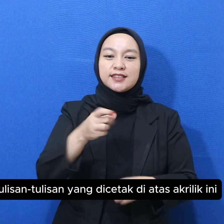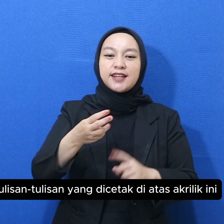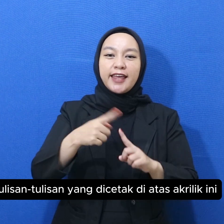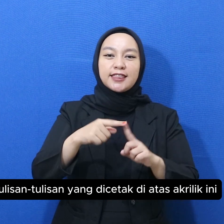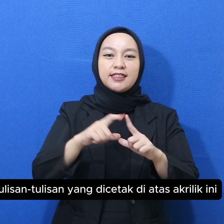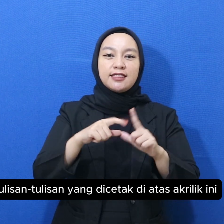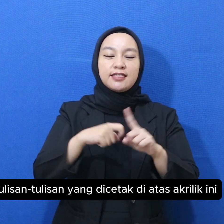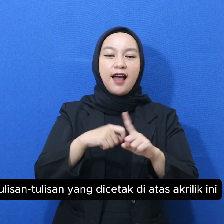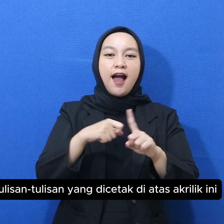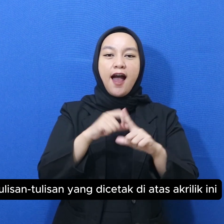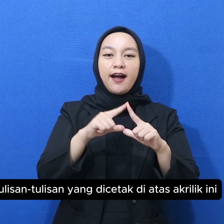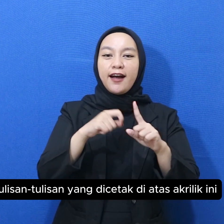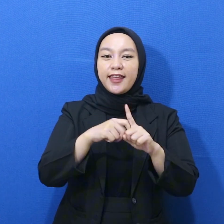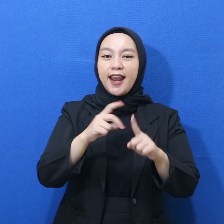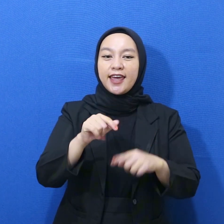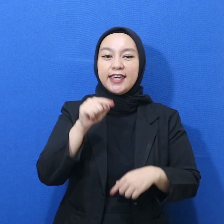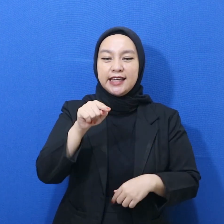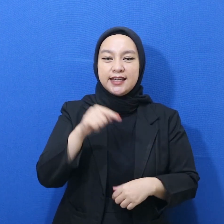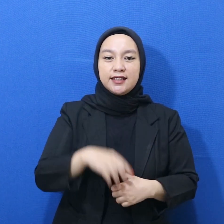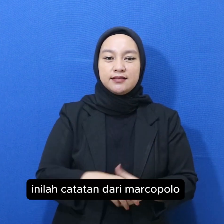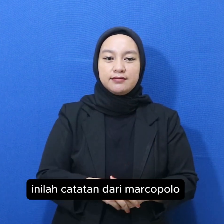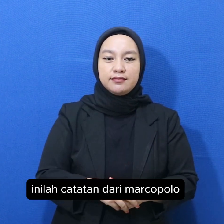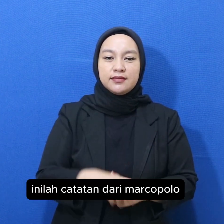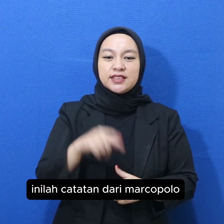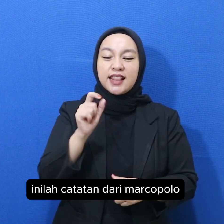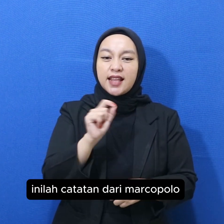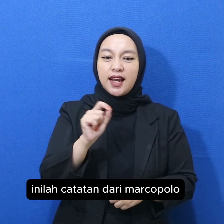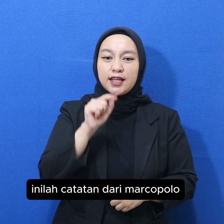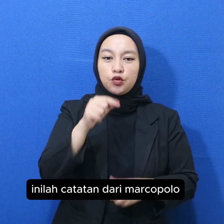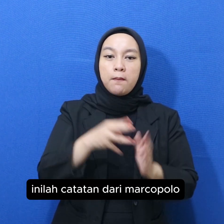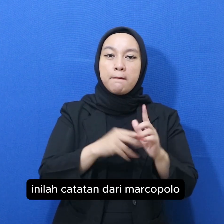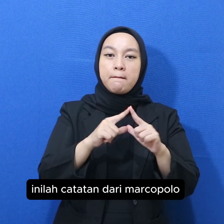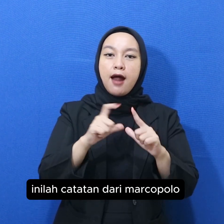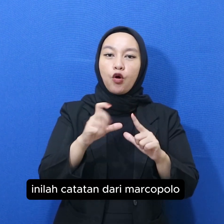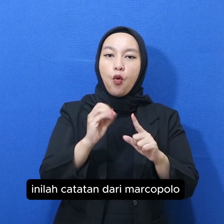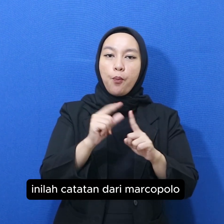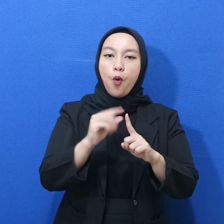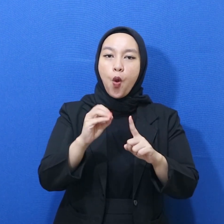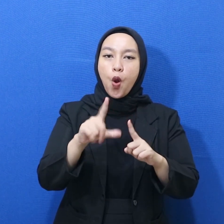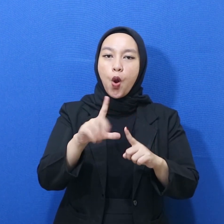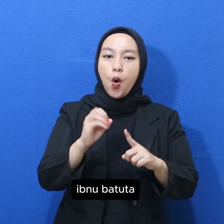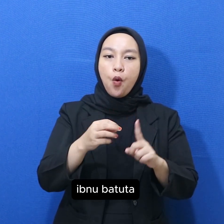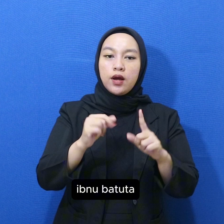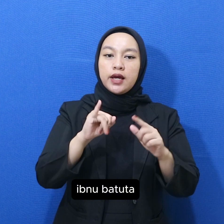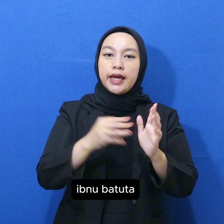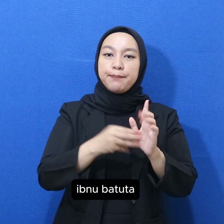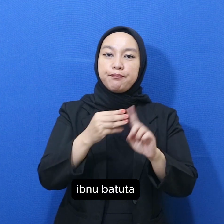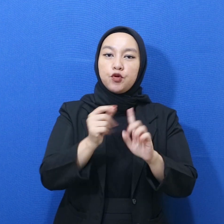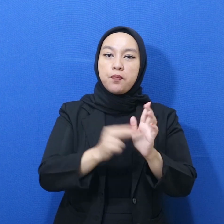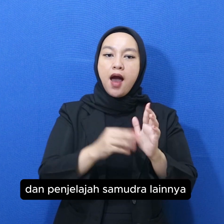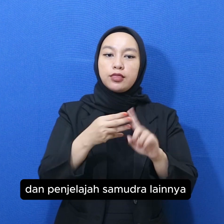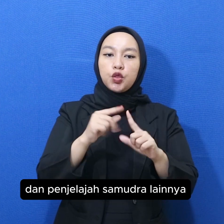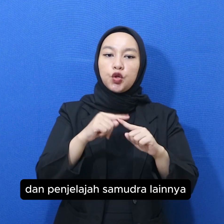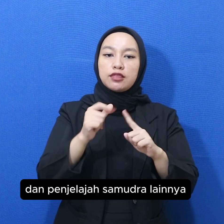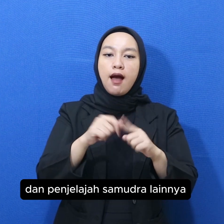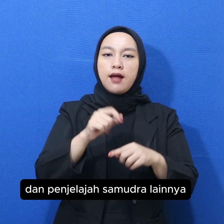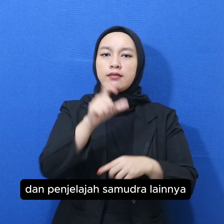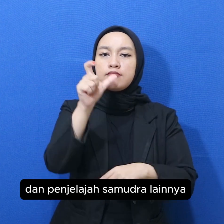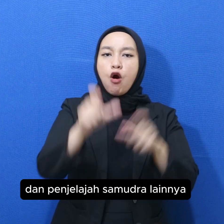ini. Inilah catatan dari Marco Polo, Ibnu Battuta, dan penjelajah samudra lainnya,